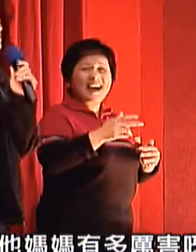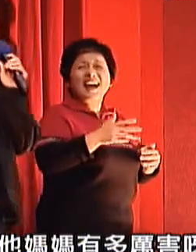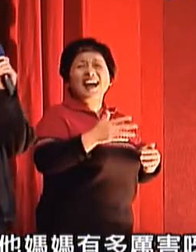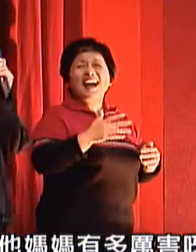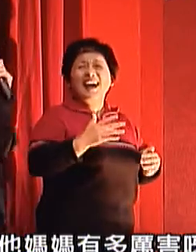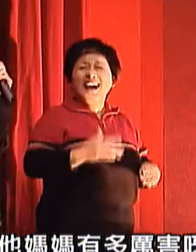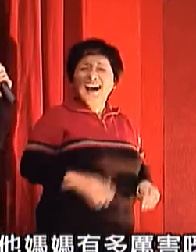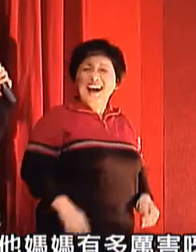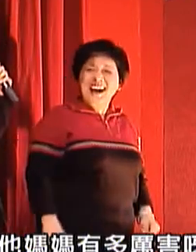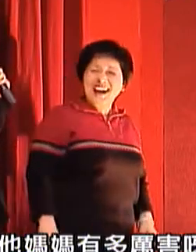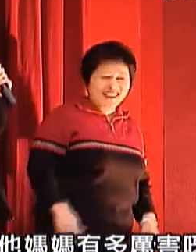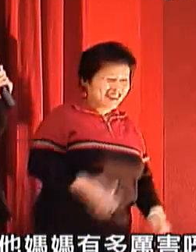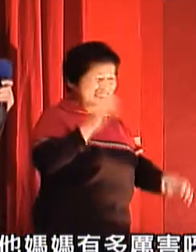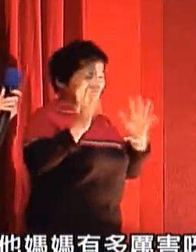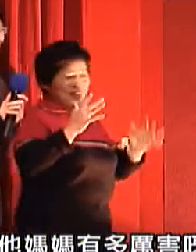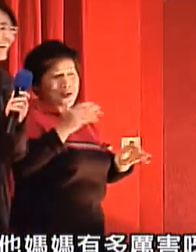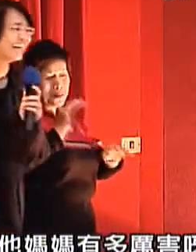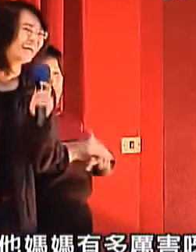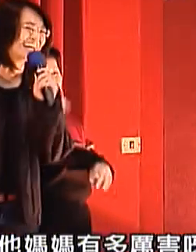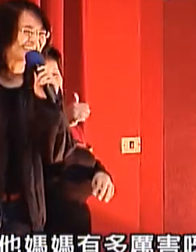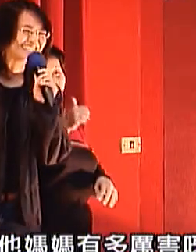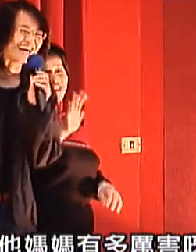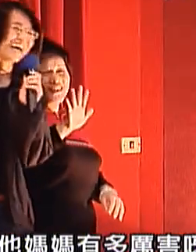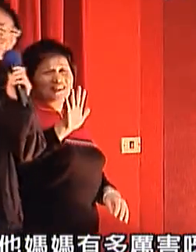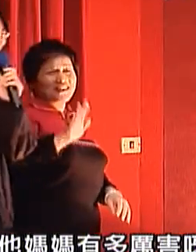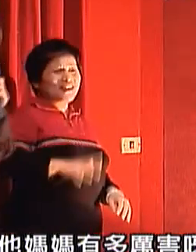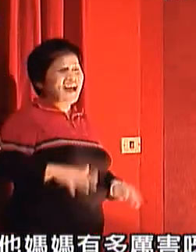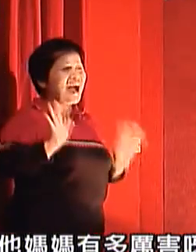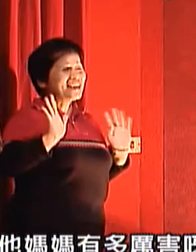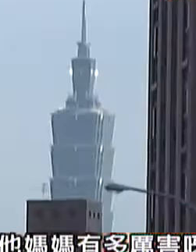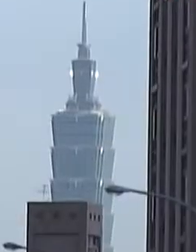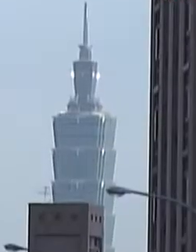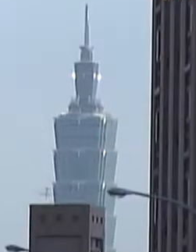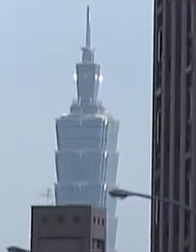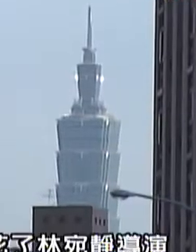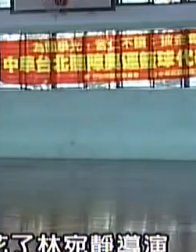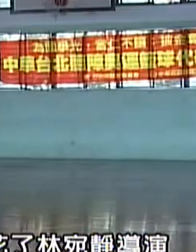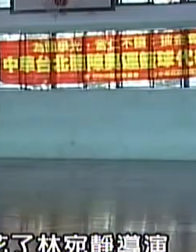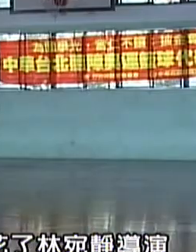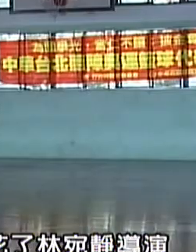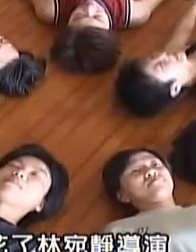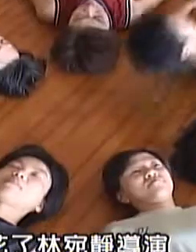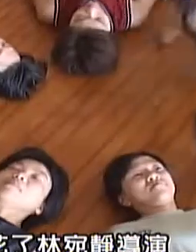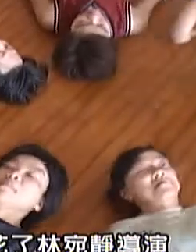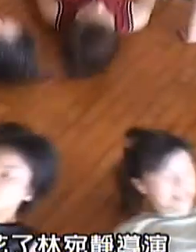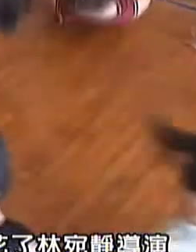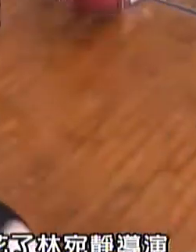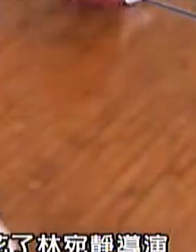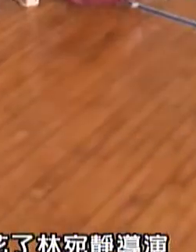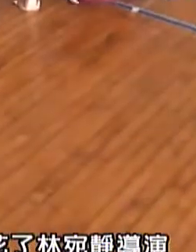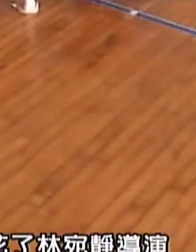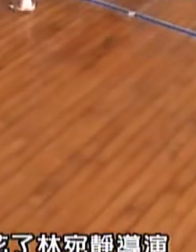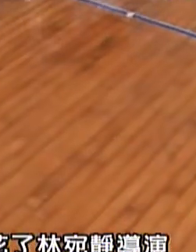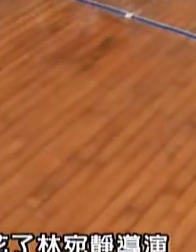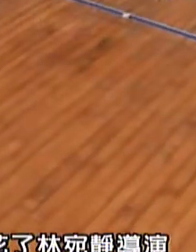妈有多么厉害啊！啊，是的。 这一部花了林婉静导演3年时间拍摄的纪录片《